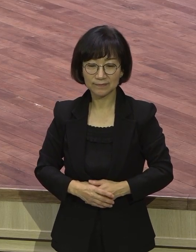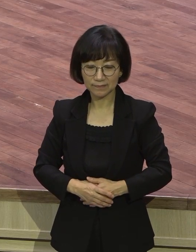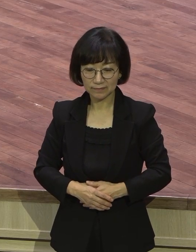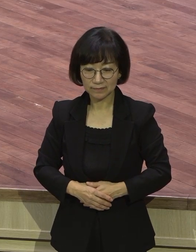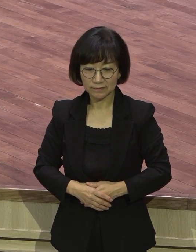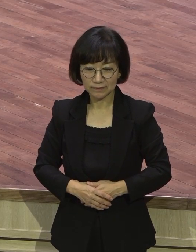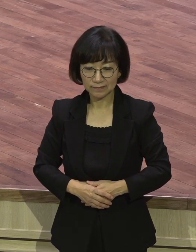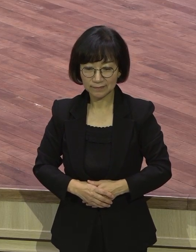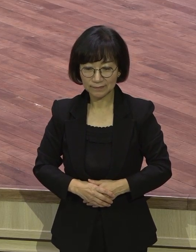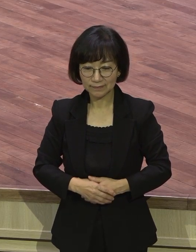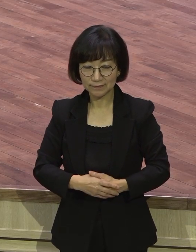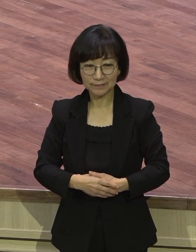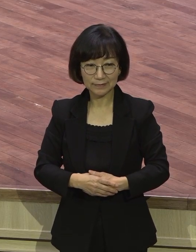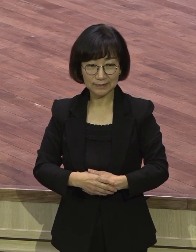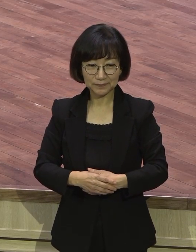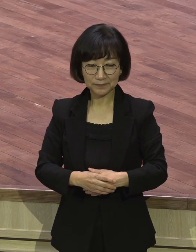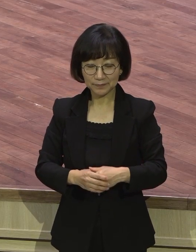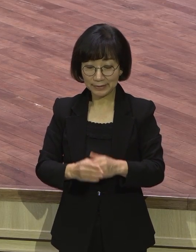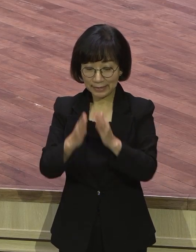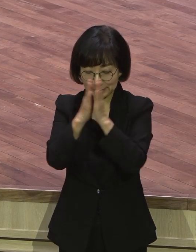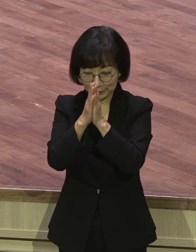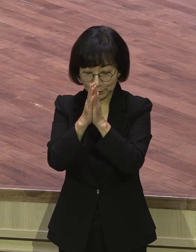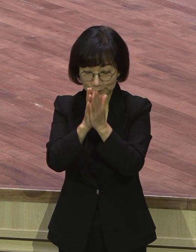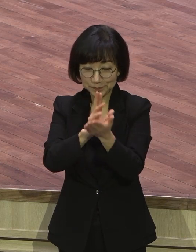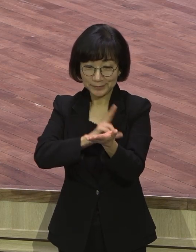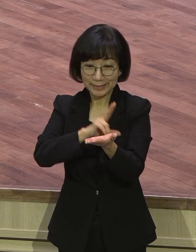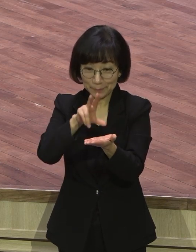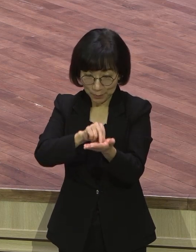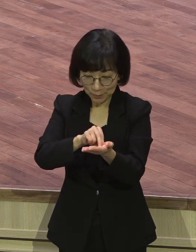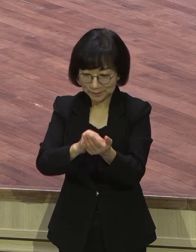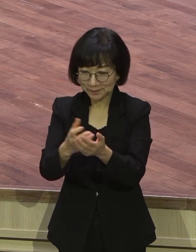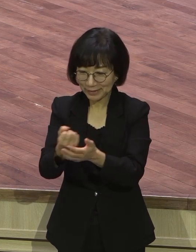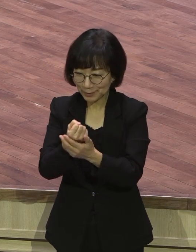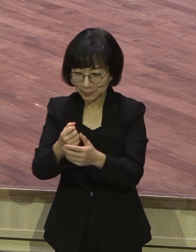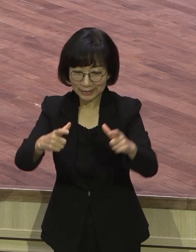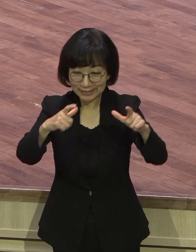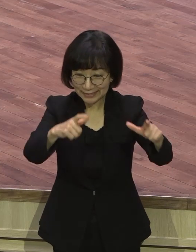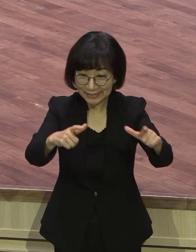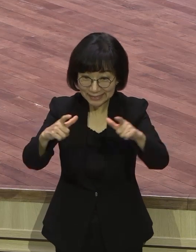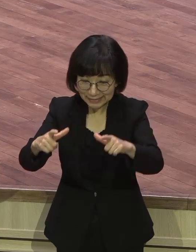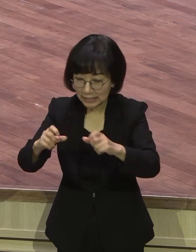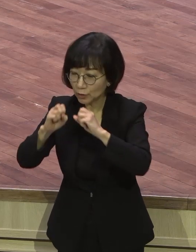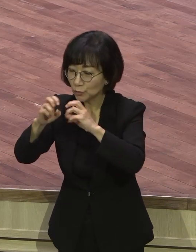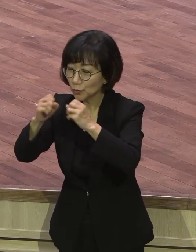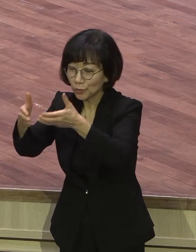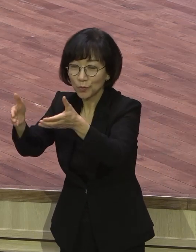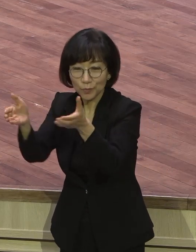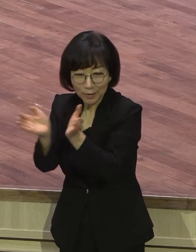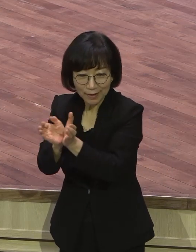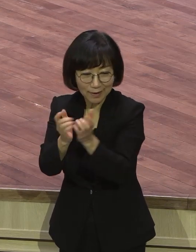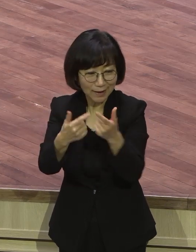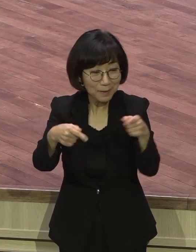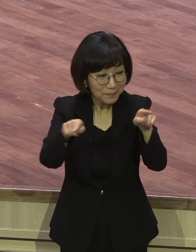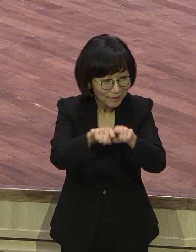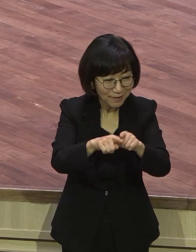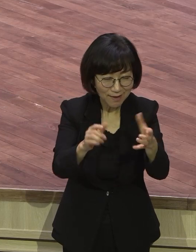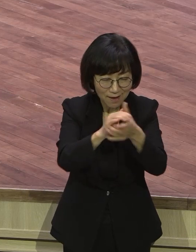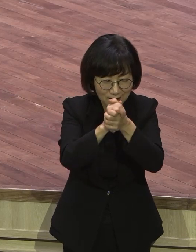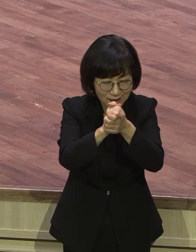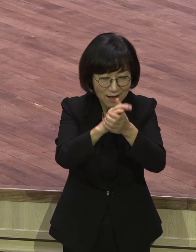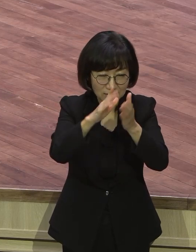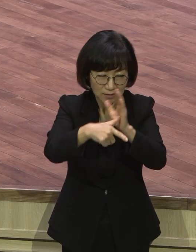기도 제목을 서로 붙잡고 지역에서 전도에서 함께 기도하고 각 부서 각 기관에서 함께 기도할 때 큰